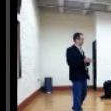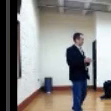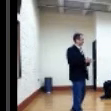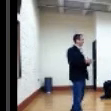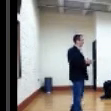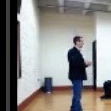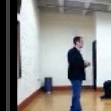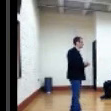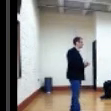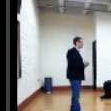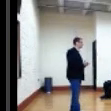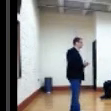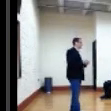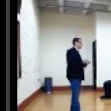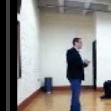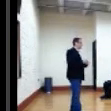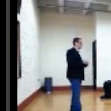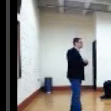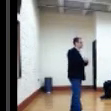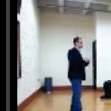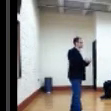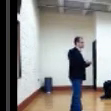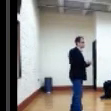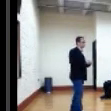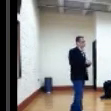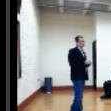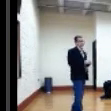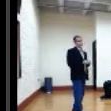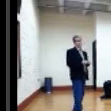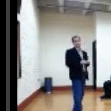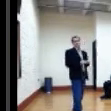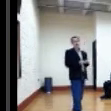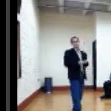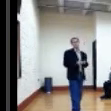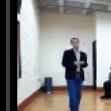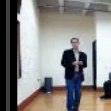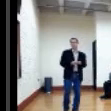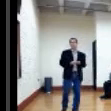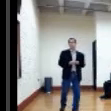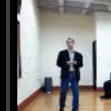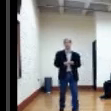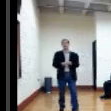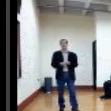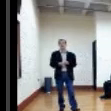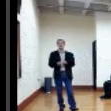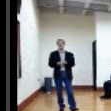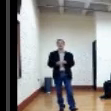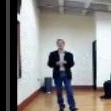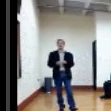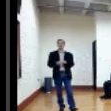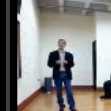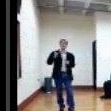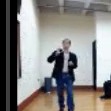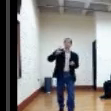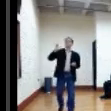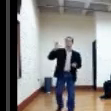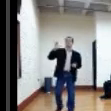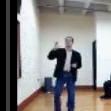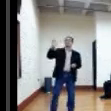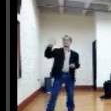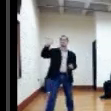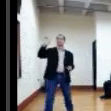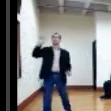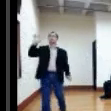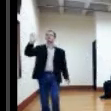semestre, llegar y comenzar a generar un lenguaje de señas técnico en diseño gráfico a cargo de su servidor que no